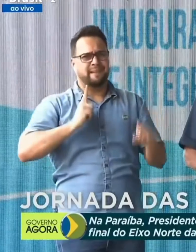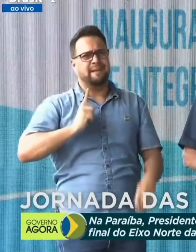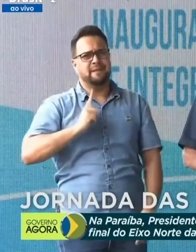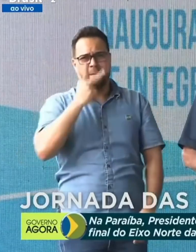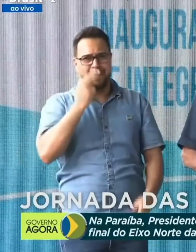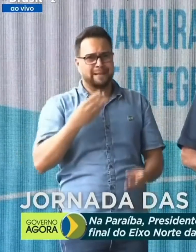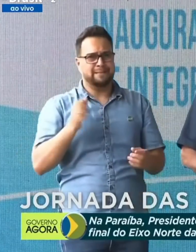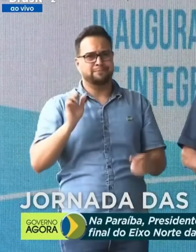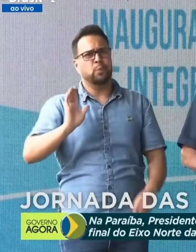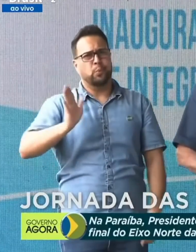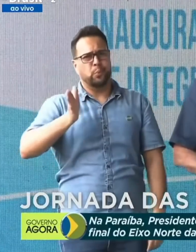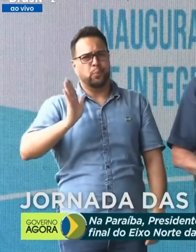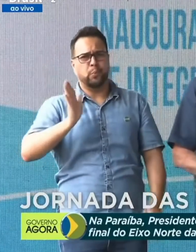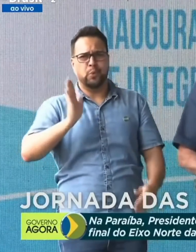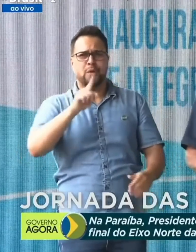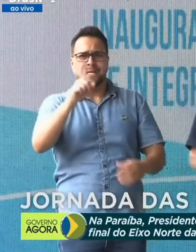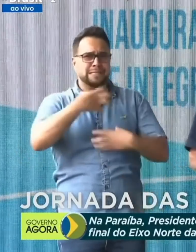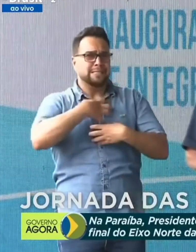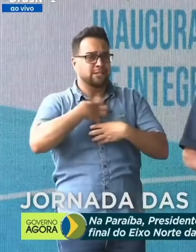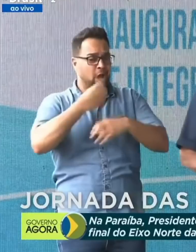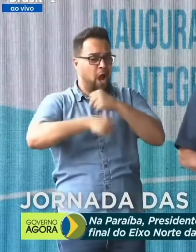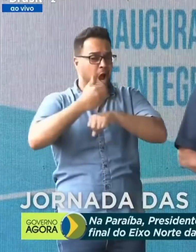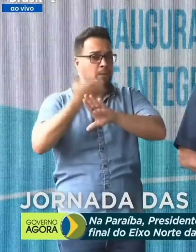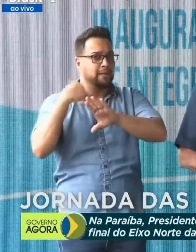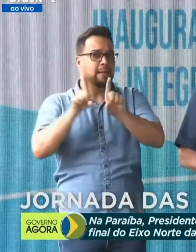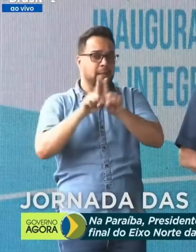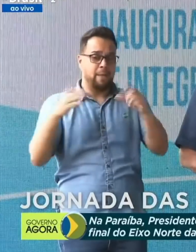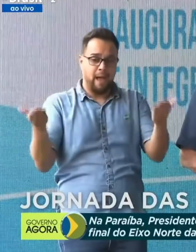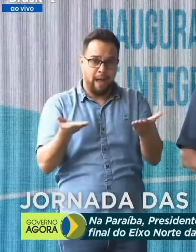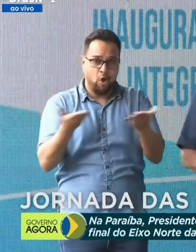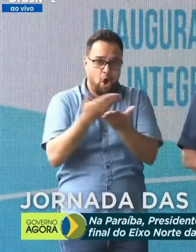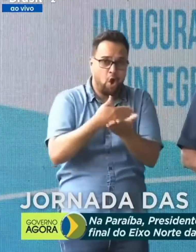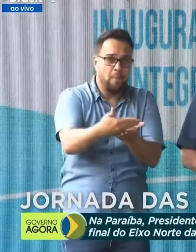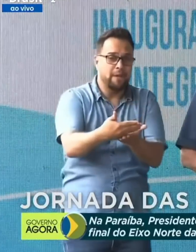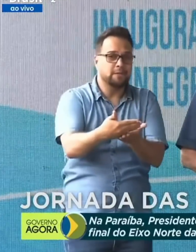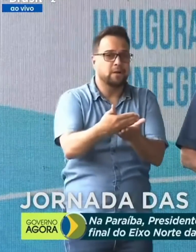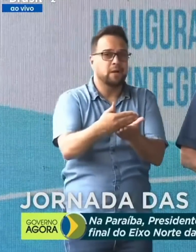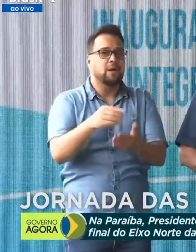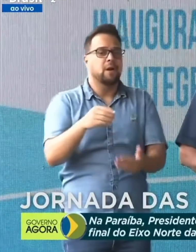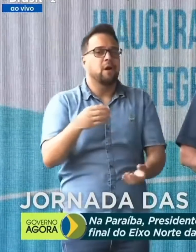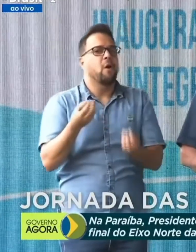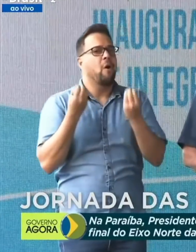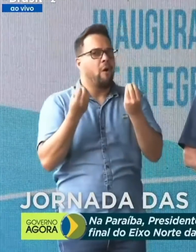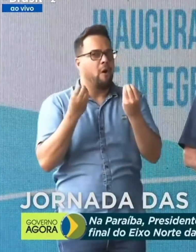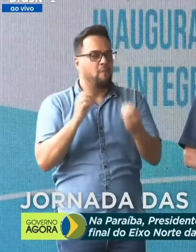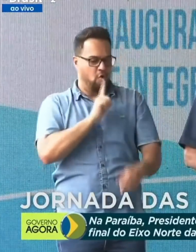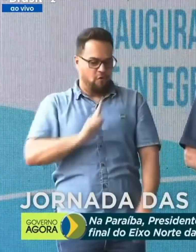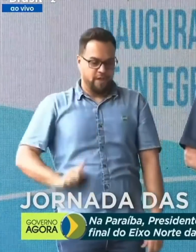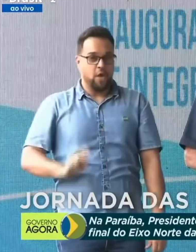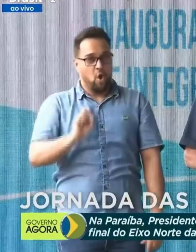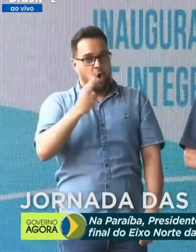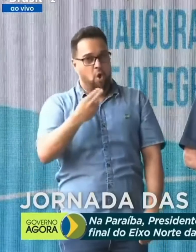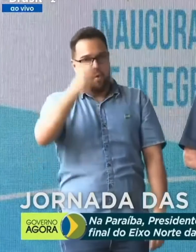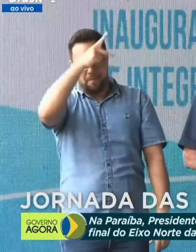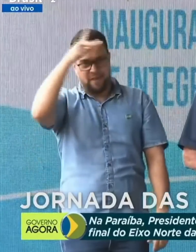Vocês sentiram na pele o ano passado e também no começo desse ano o que é ter um governador ou um prefeito que